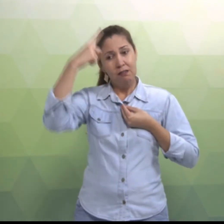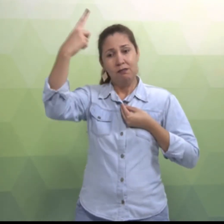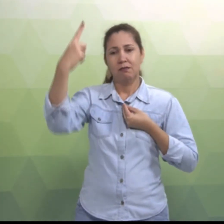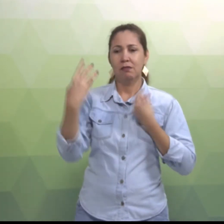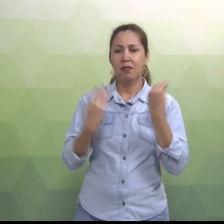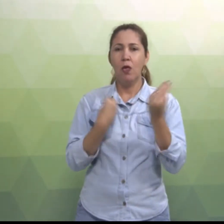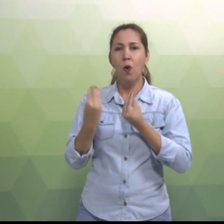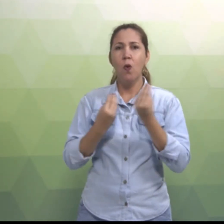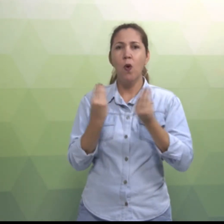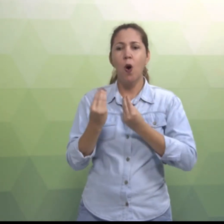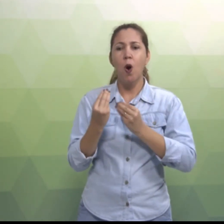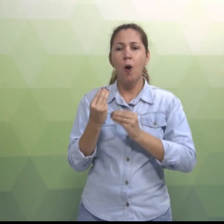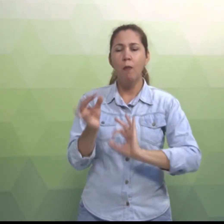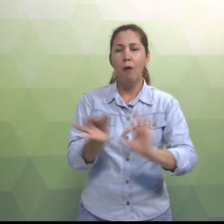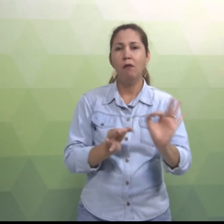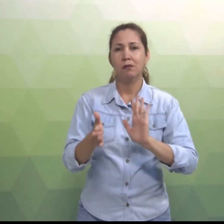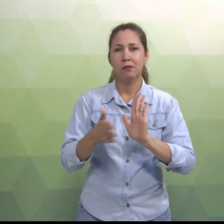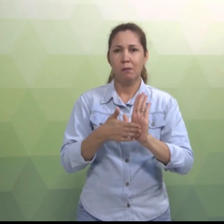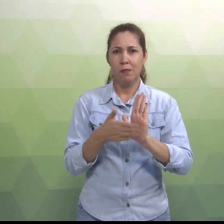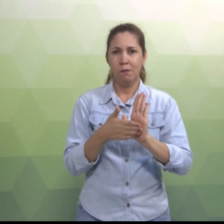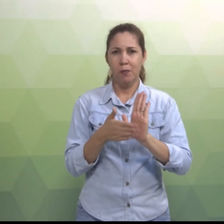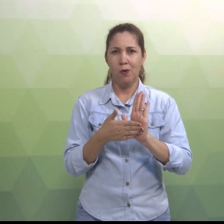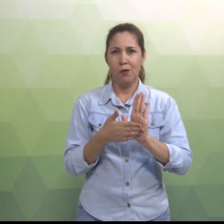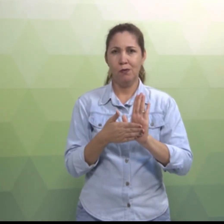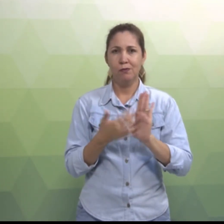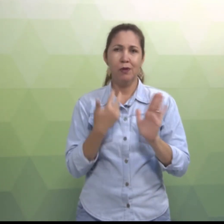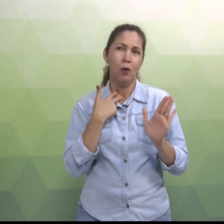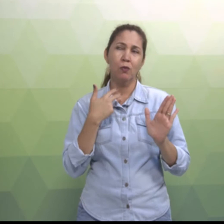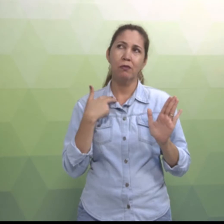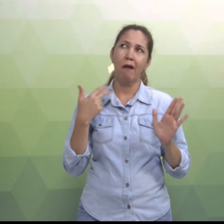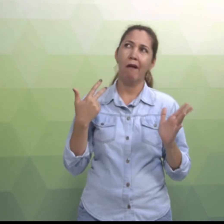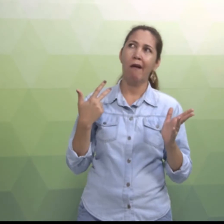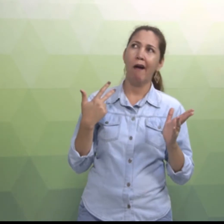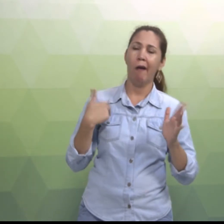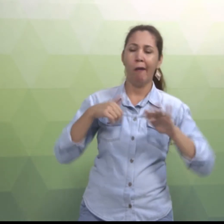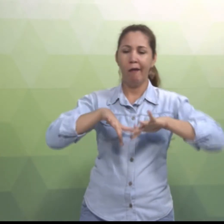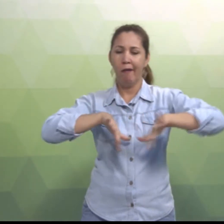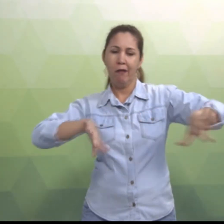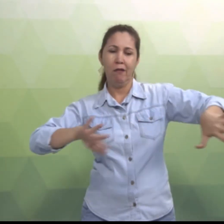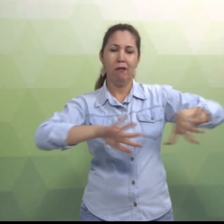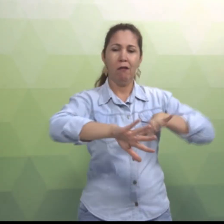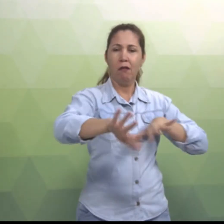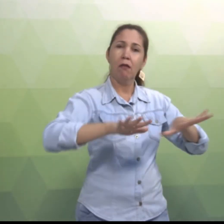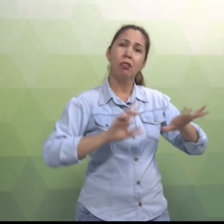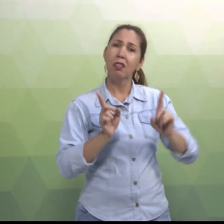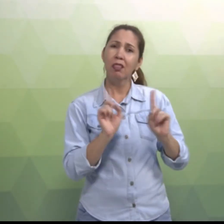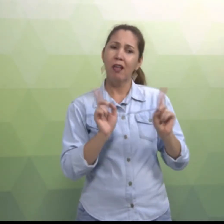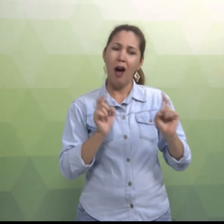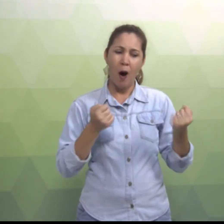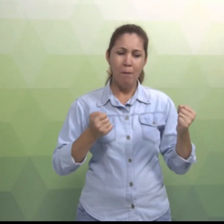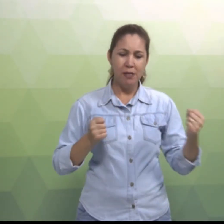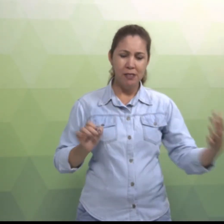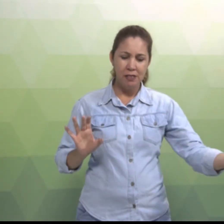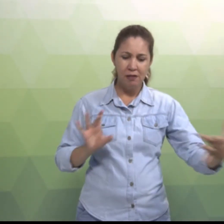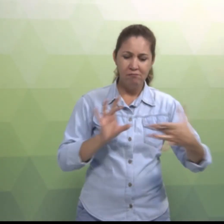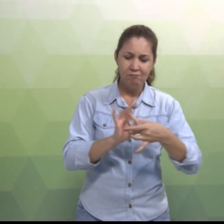Eu devo pensar nesse nível para que eu possa preparar a aula. Eu não posso fazer distinção, eu